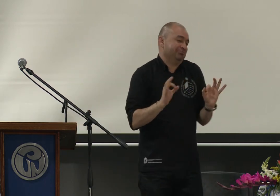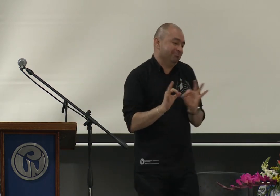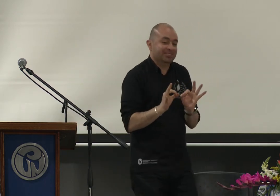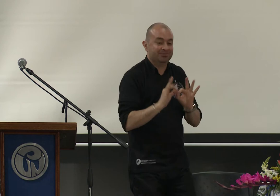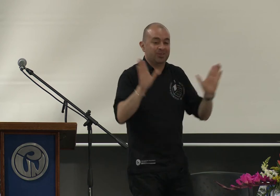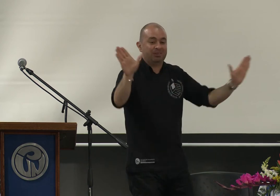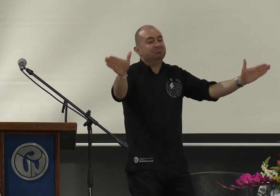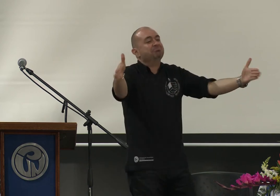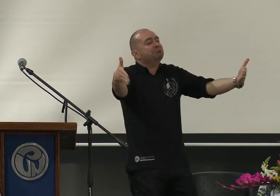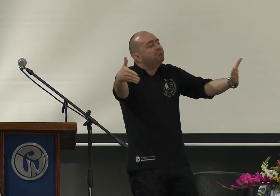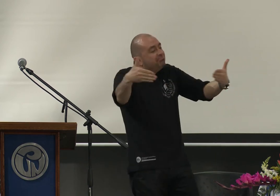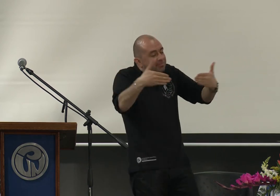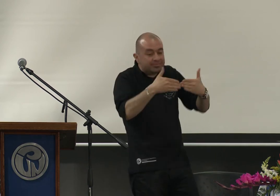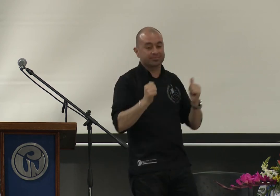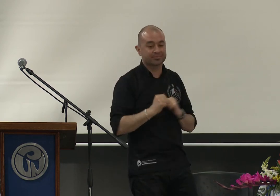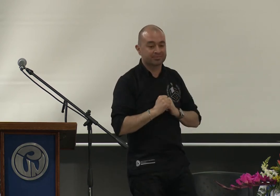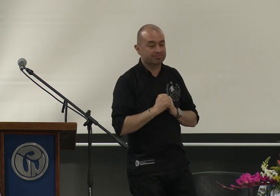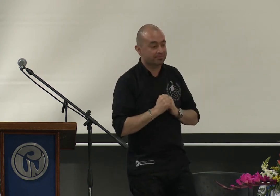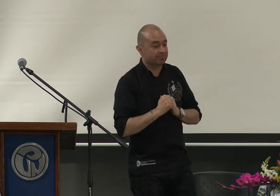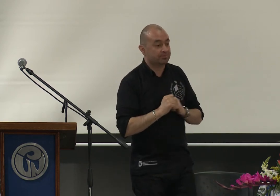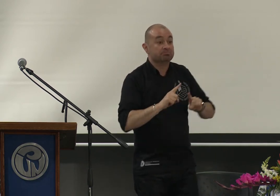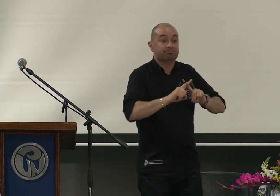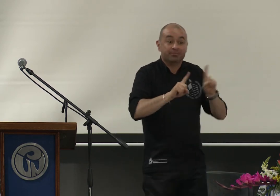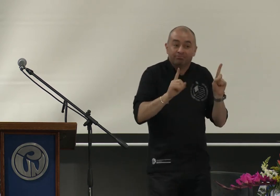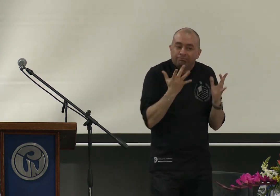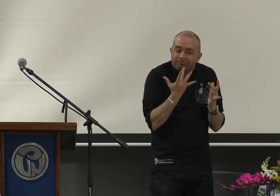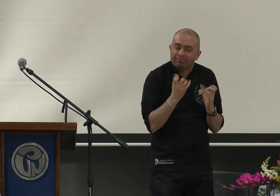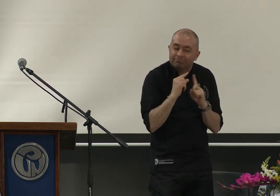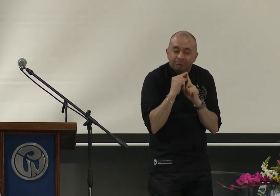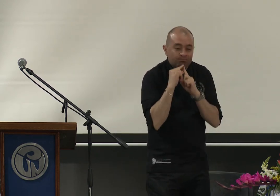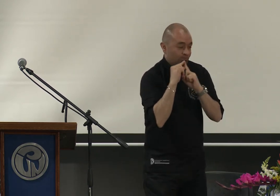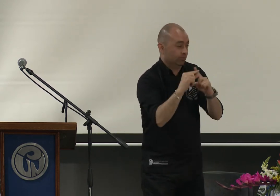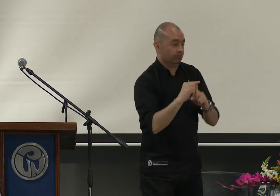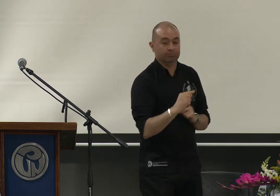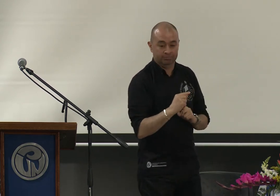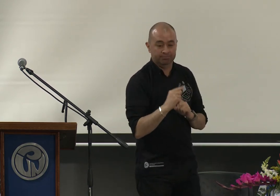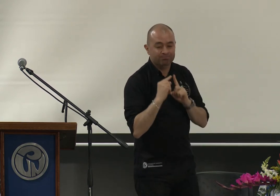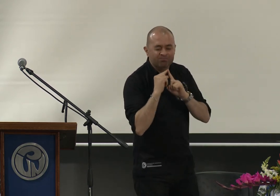yo quisiera decirles para cerrar esta intervención